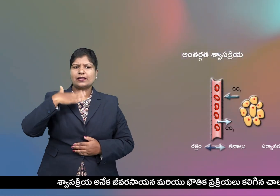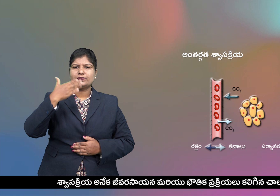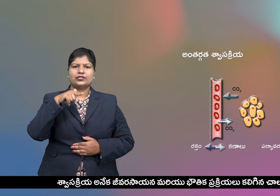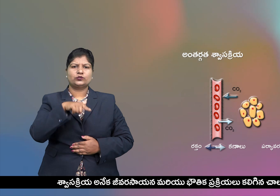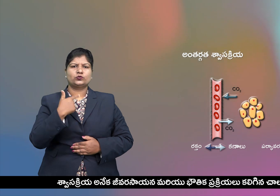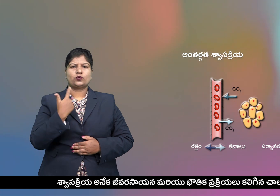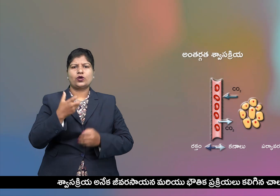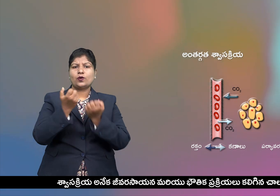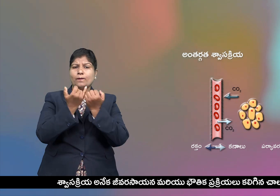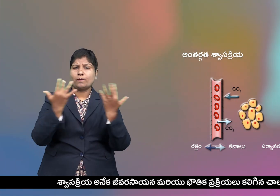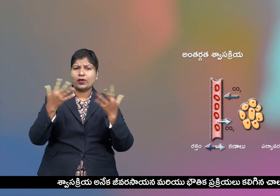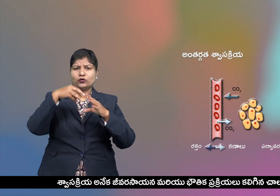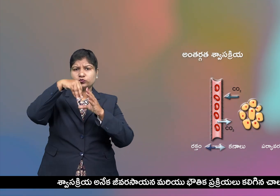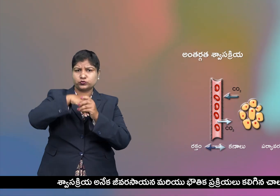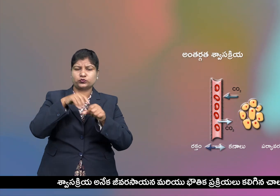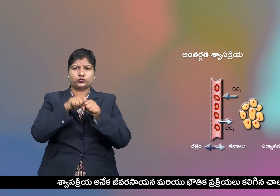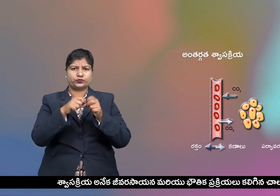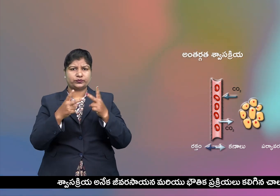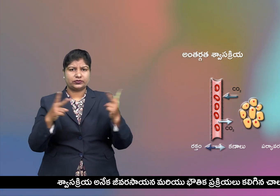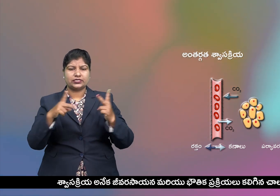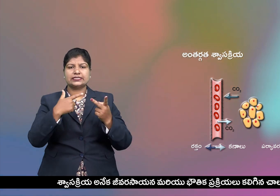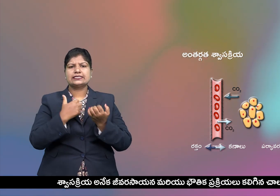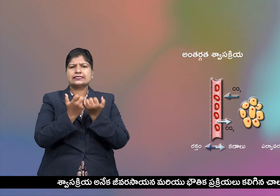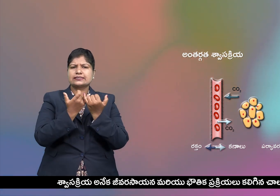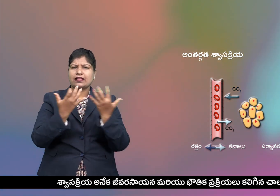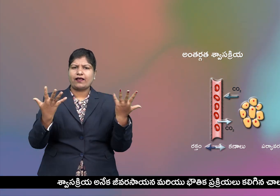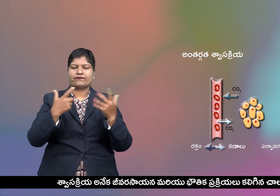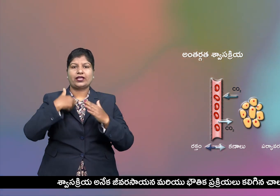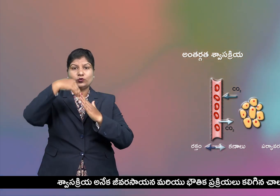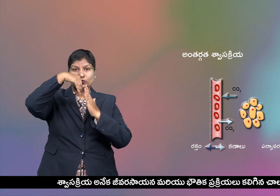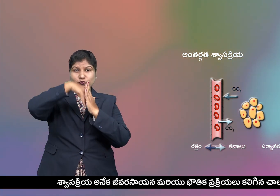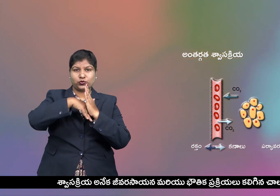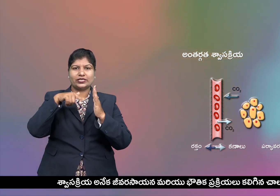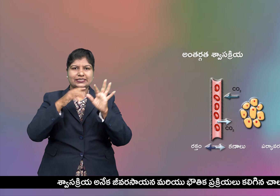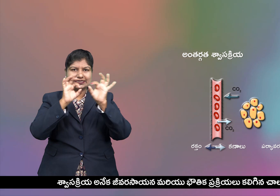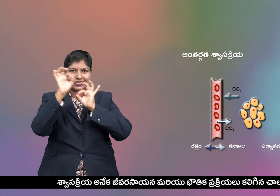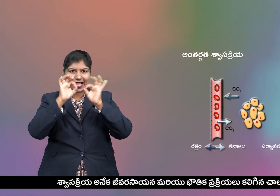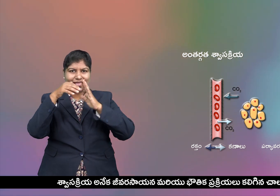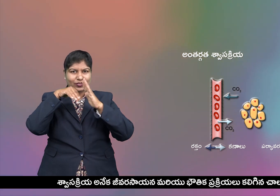శ్వాసక్రియ అనేక జీవరసాయన మరియు భౌతిక ప్రక్రియలు